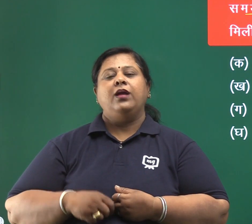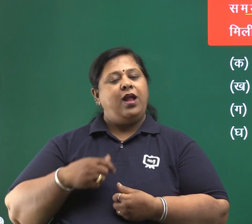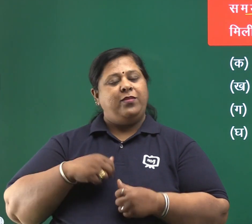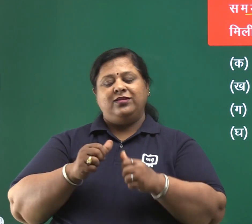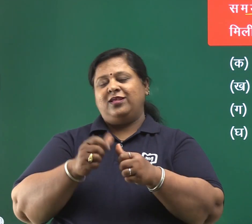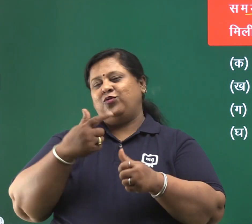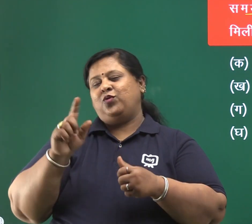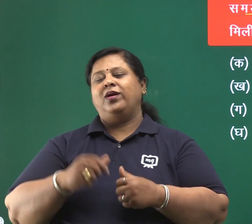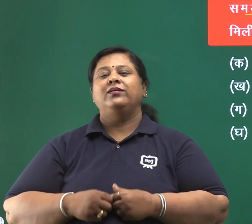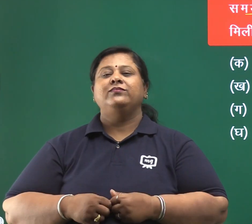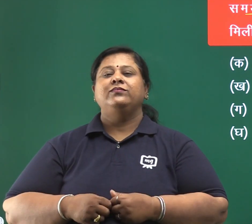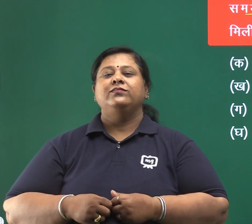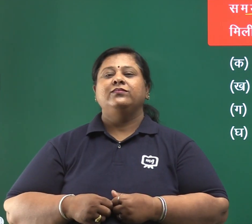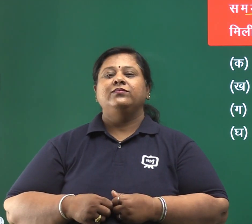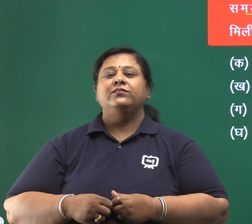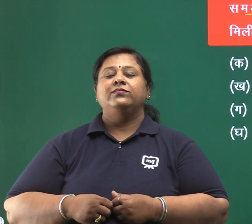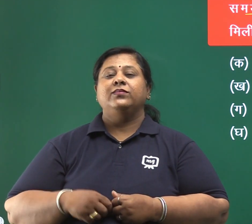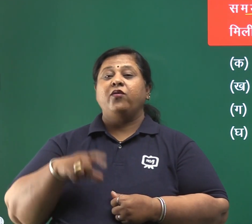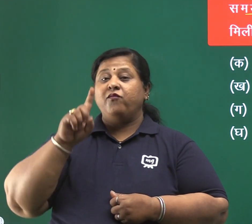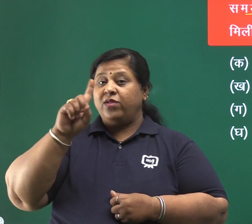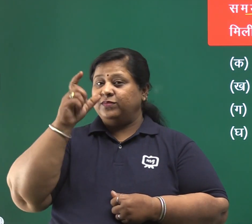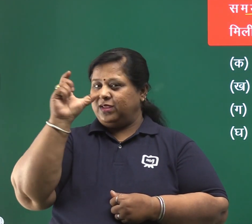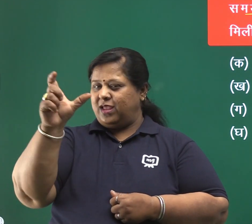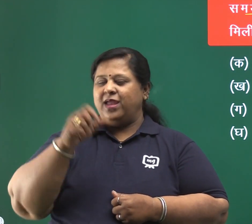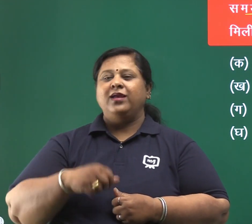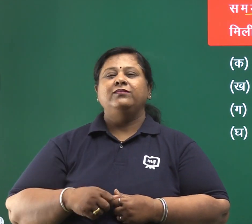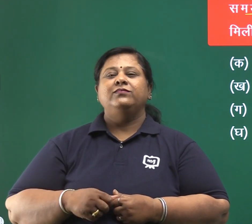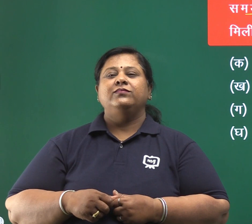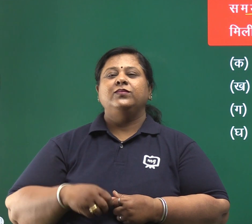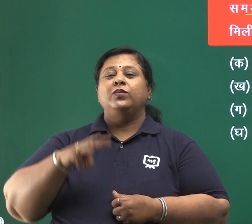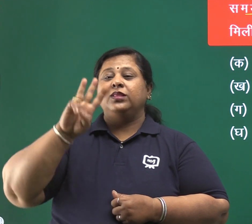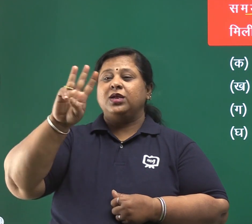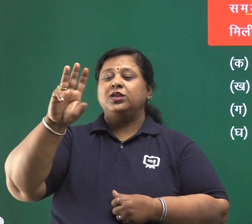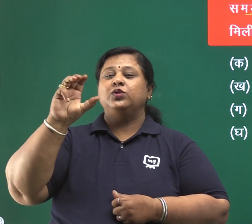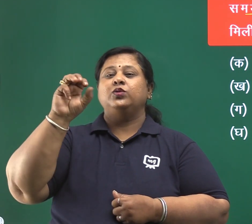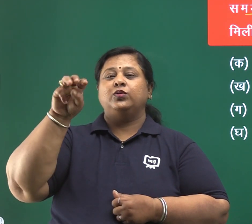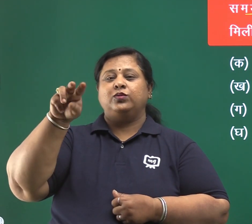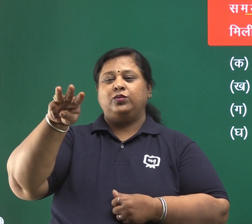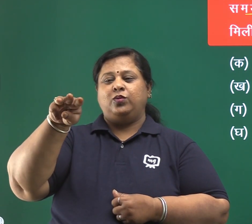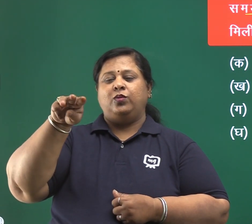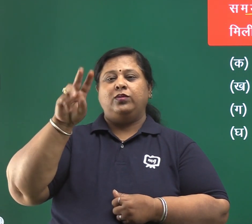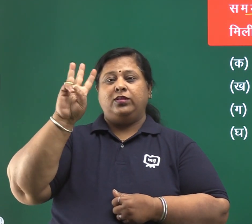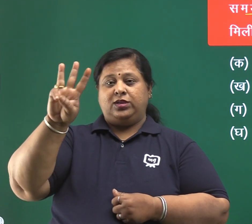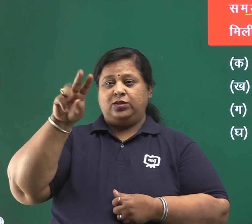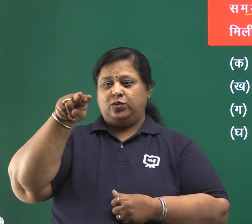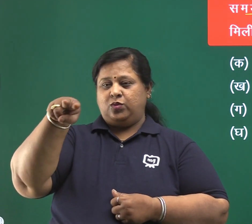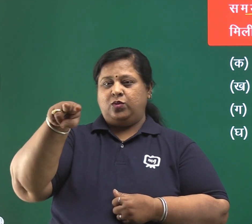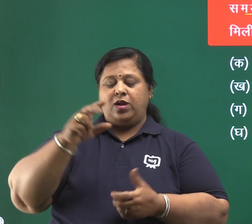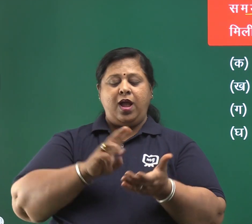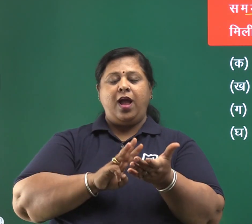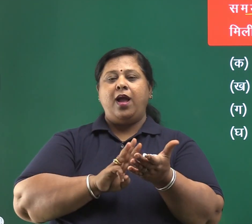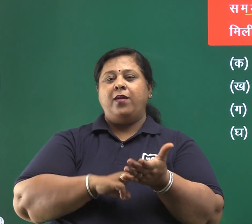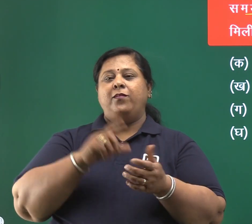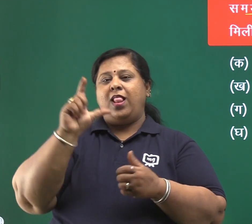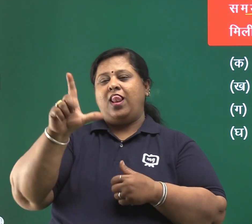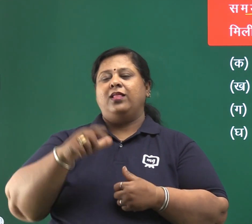हमारा सही उत्तर होगा विकल्प संख्या 1, 300 मिलीलीटर।